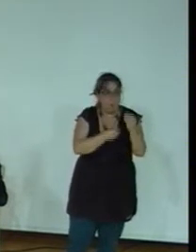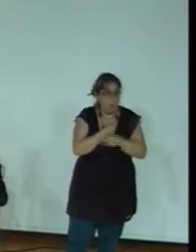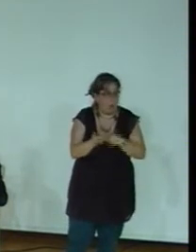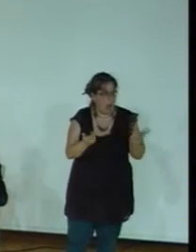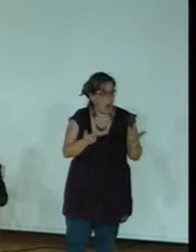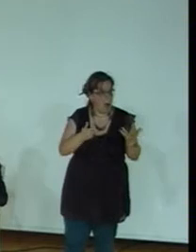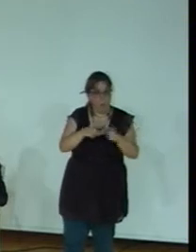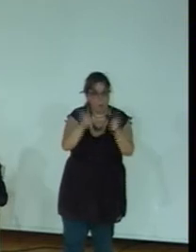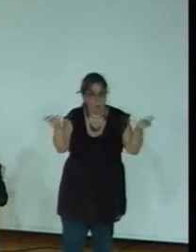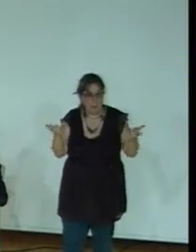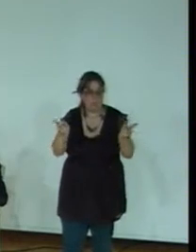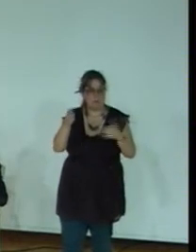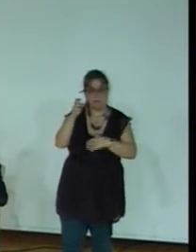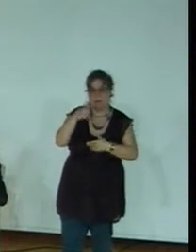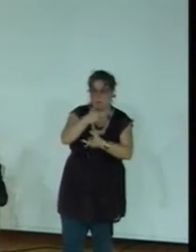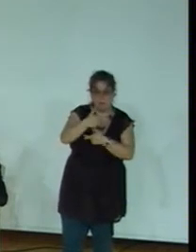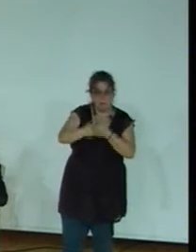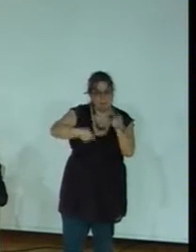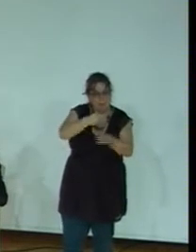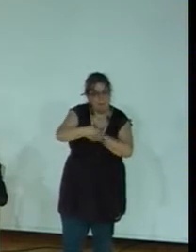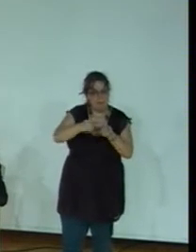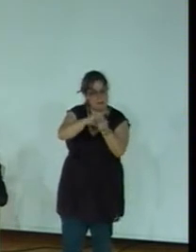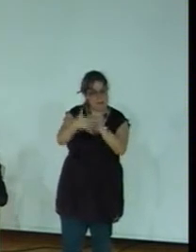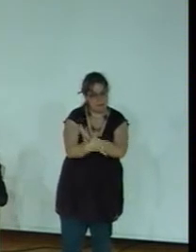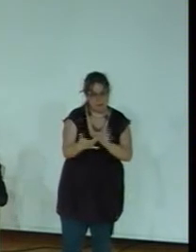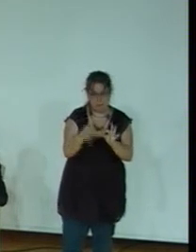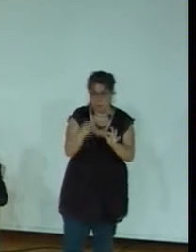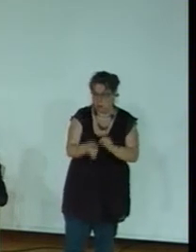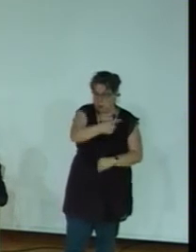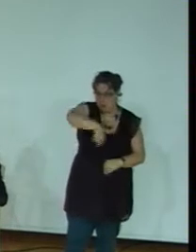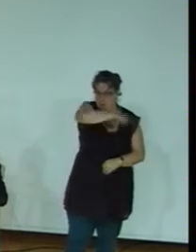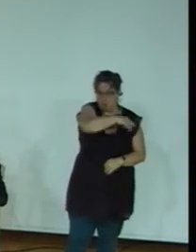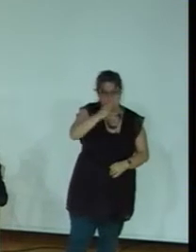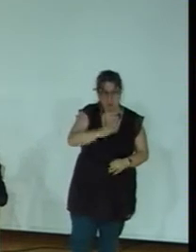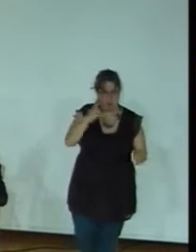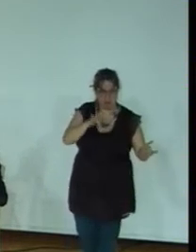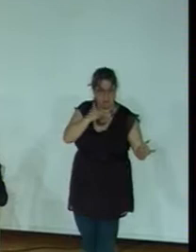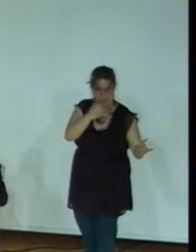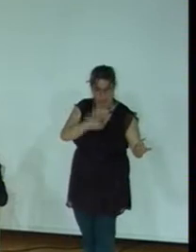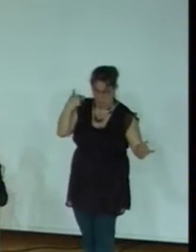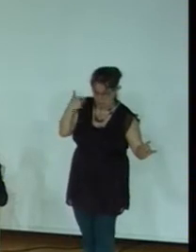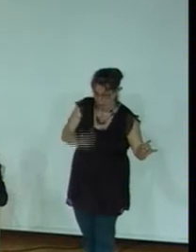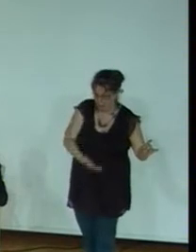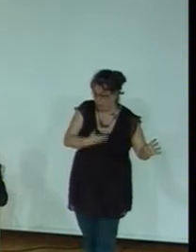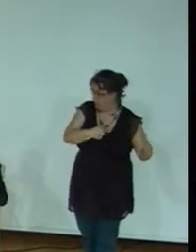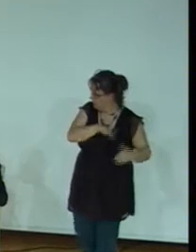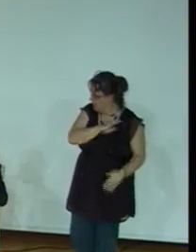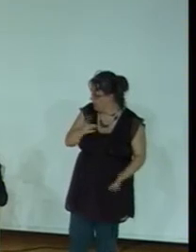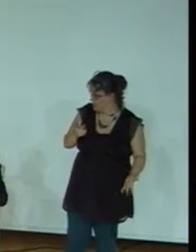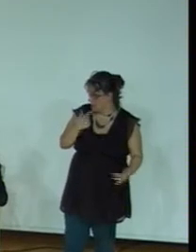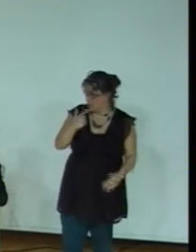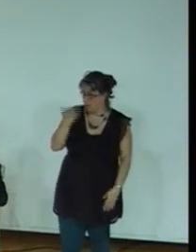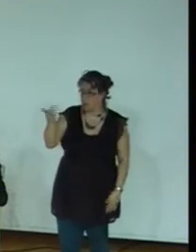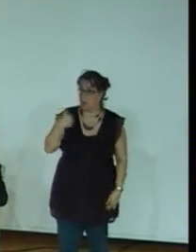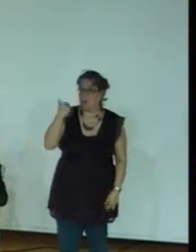qui n'ait protesté là-dessus en disant on en a besoin, alors que c'est grâce à elle que ce n'est plus une arme considérée comme une arme militaire